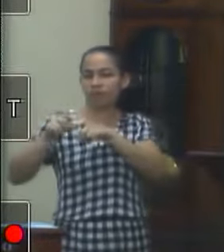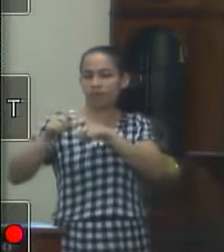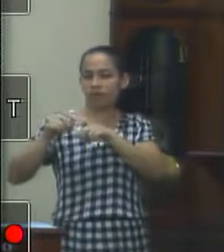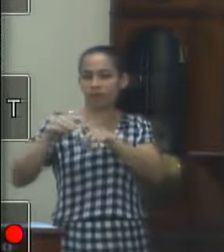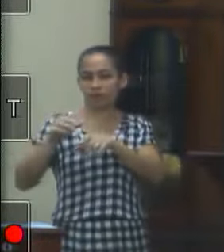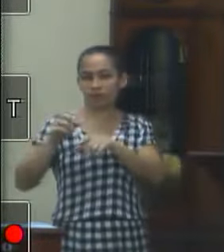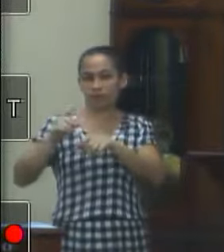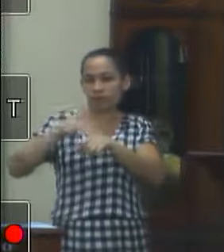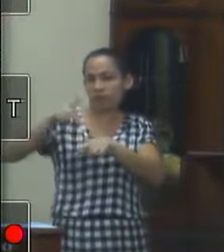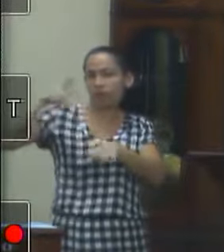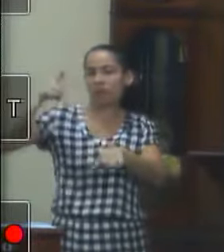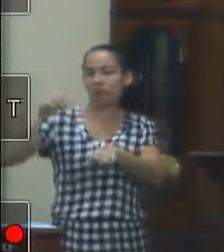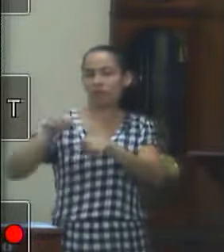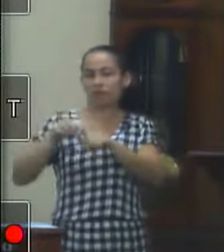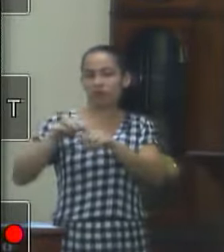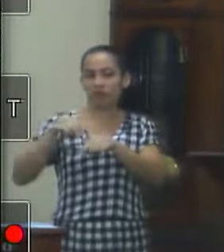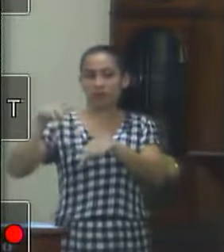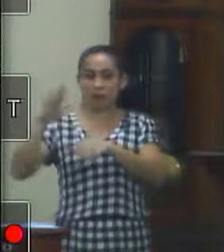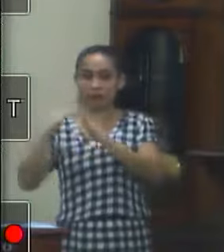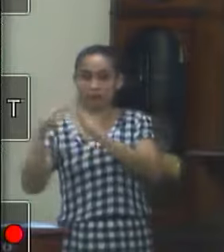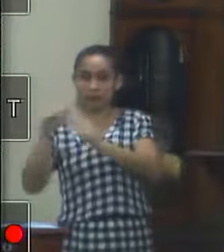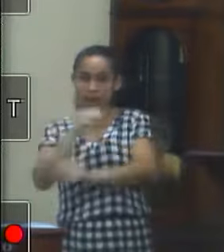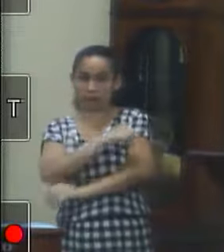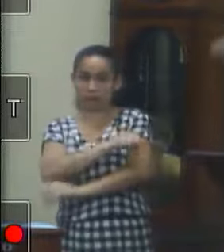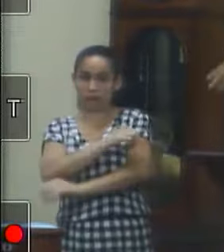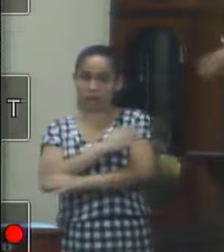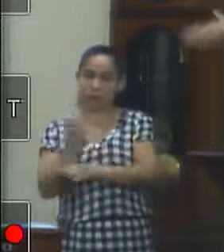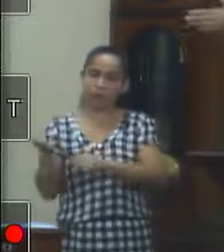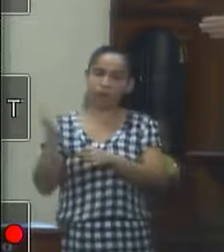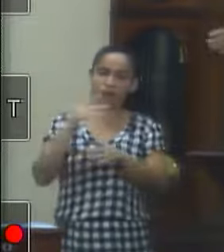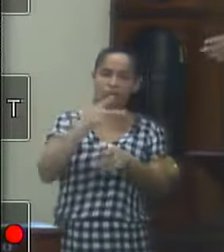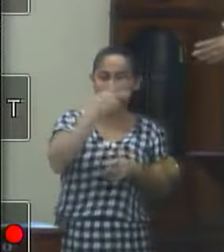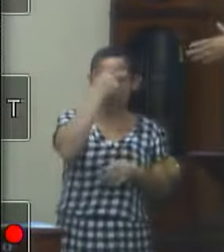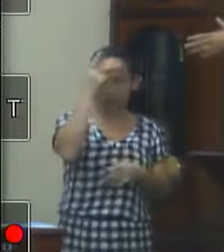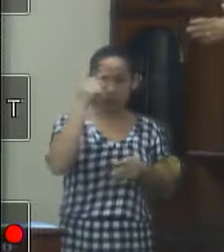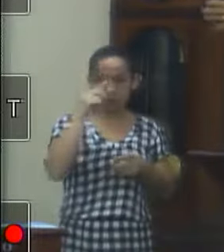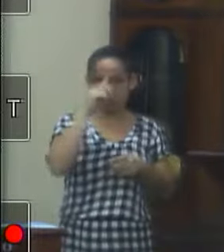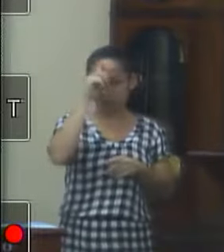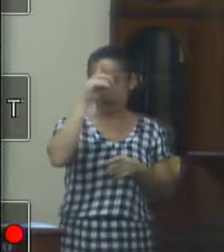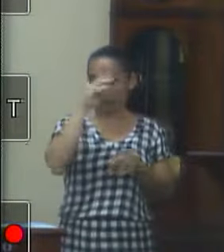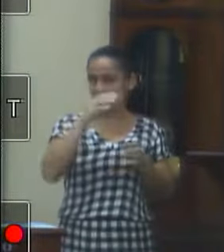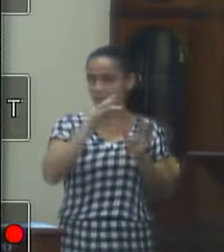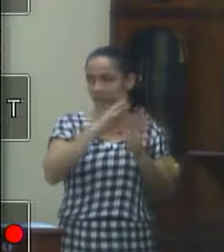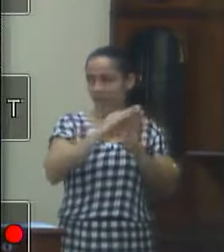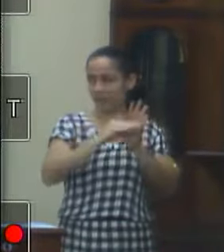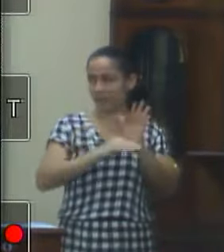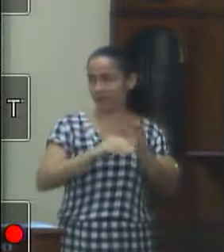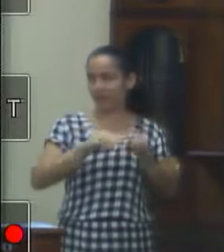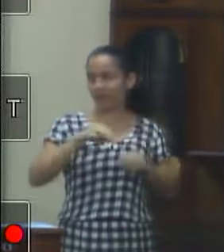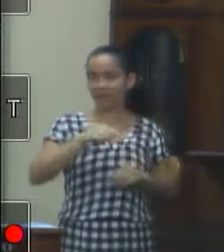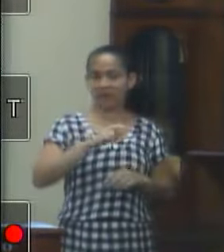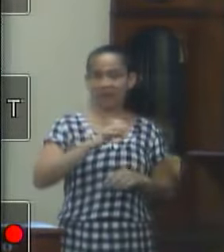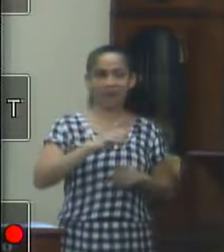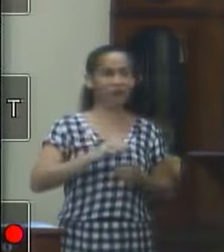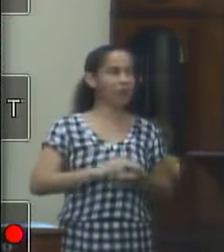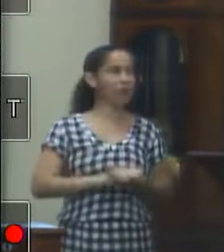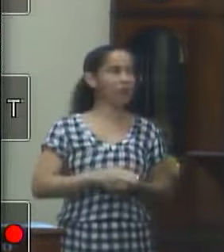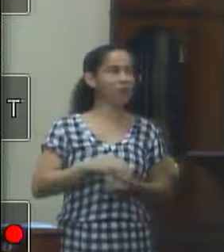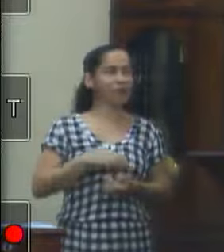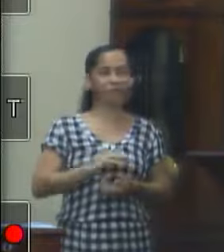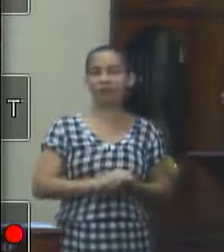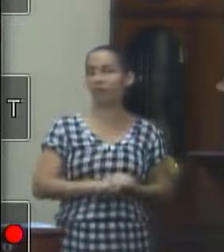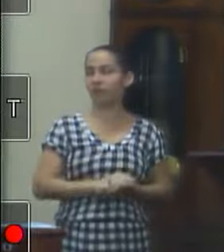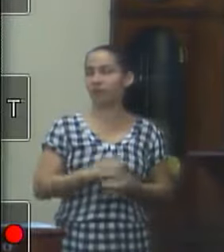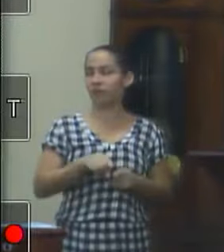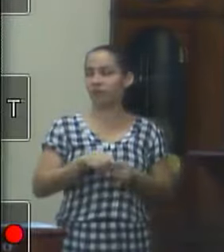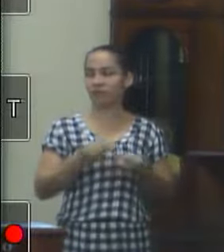Rio de Janeiro e veio receber aqui um título, ao escritor, se for o Marquinho ou o Marcelo. Então nós vimos dar pessoas